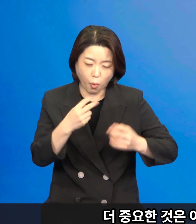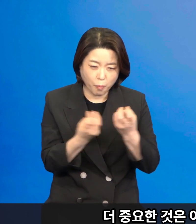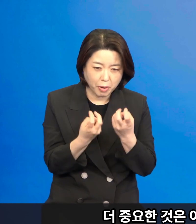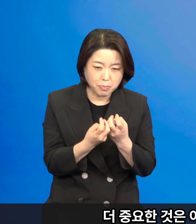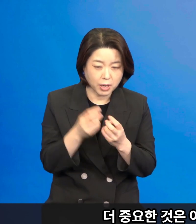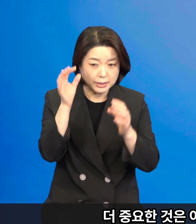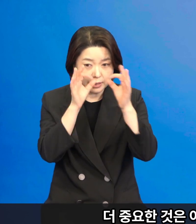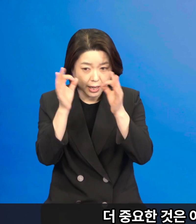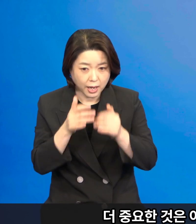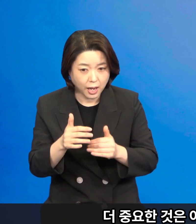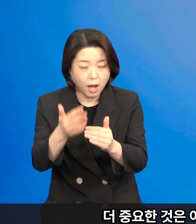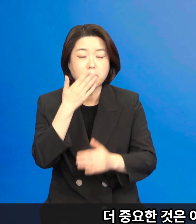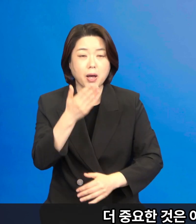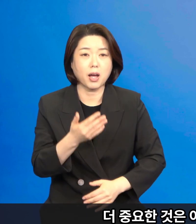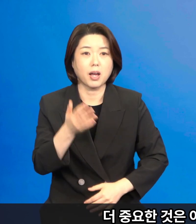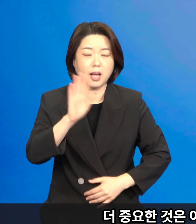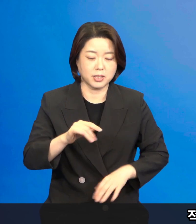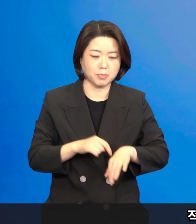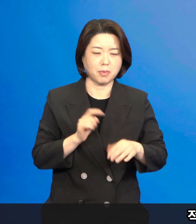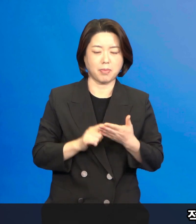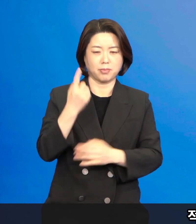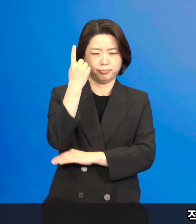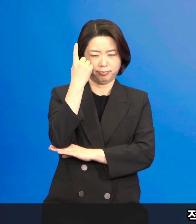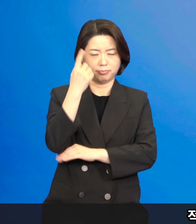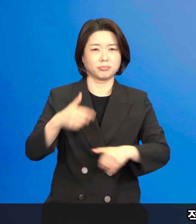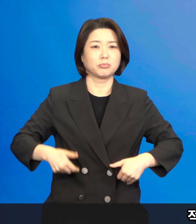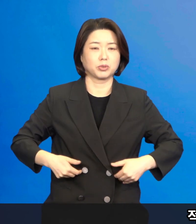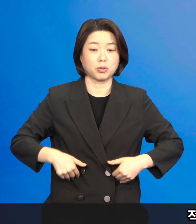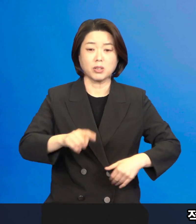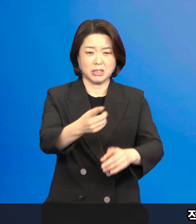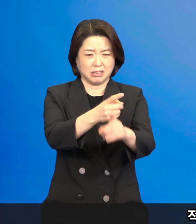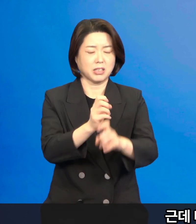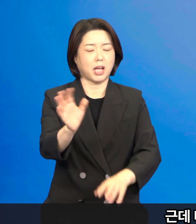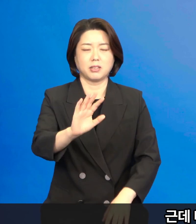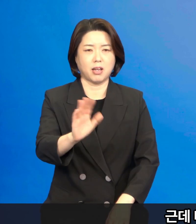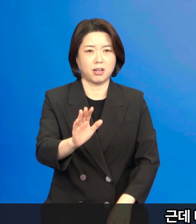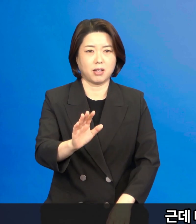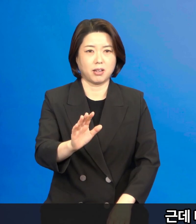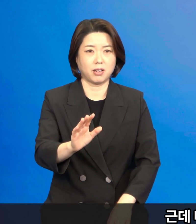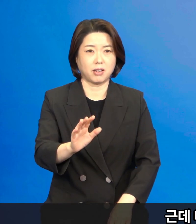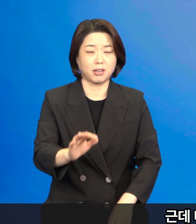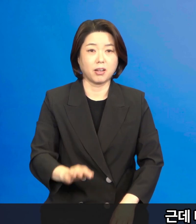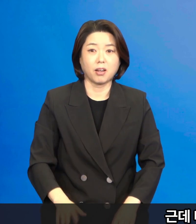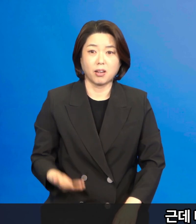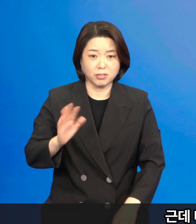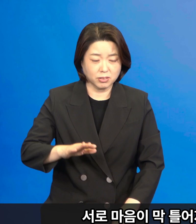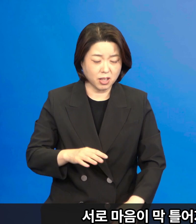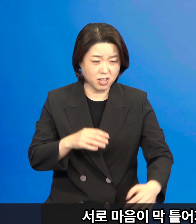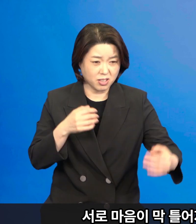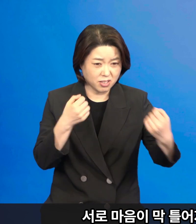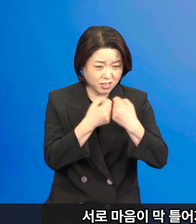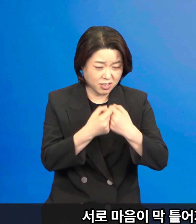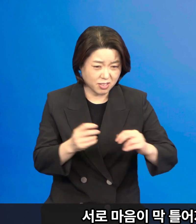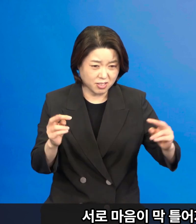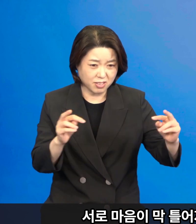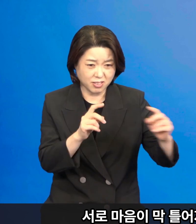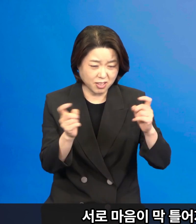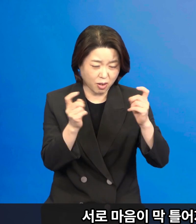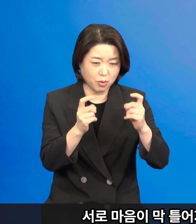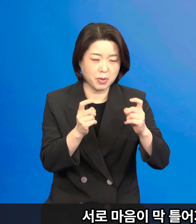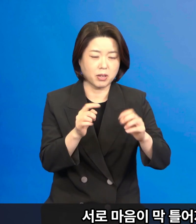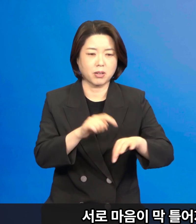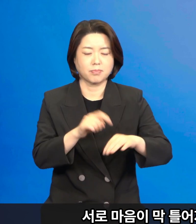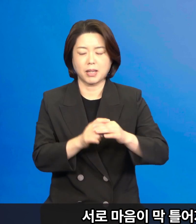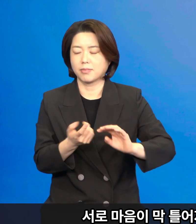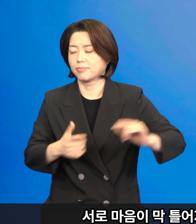있겠지만 더 중요한 것은 여러분 마음을 지키는 거예요. 적이 아니에요. 근데 마치 싸우다 보면 서로 마음이 막 틀어져요.